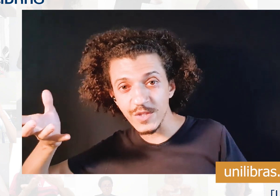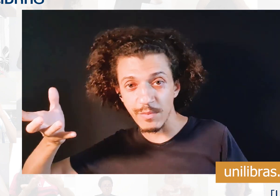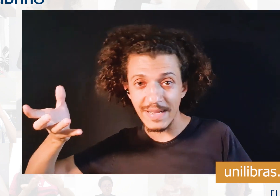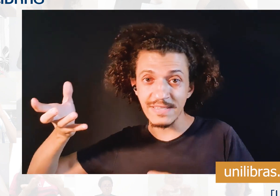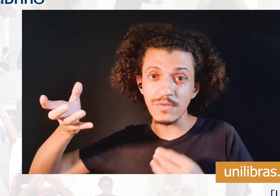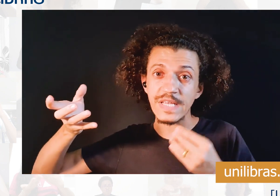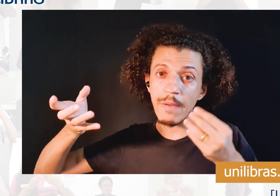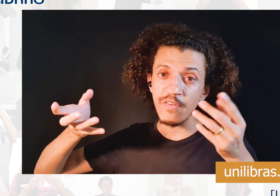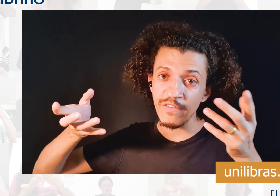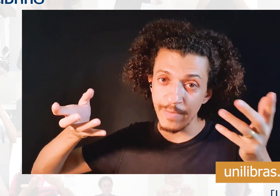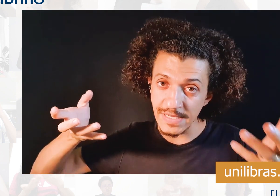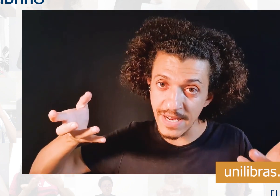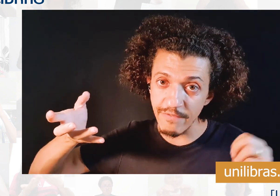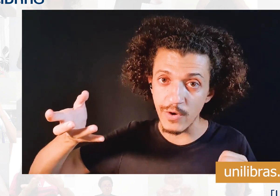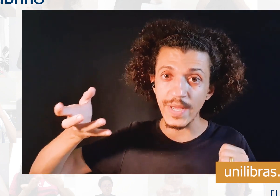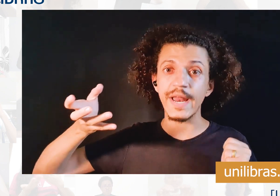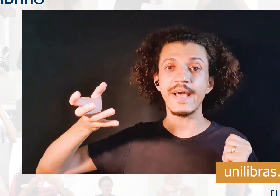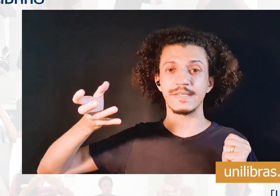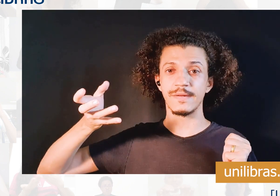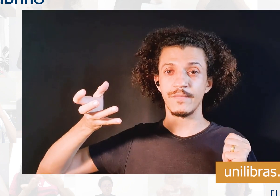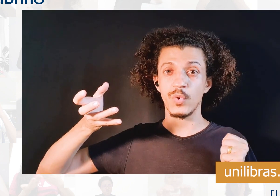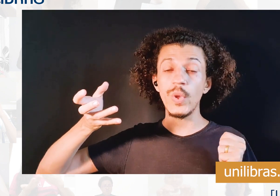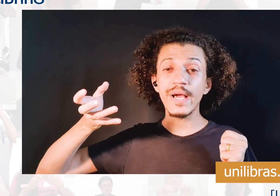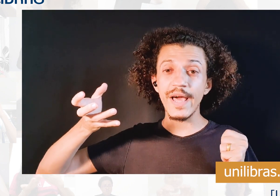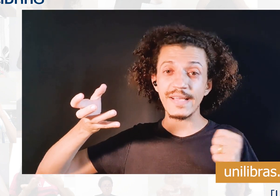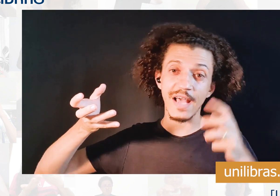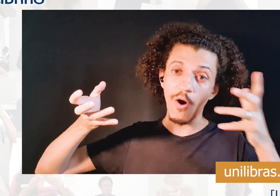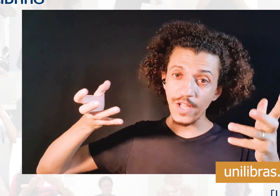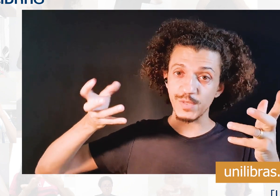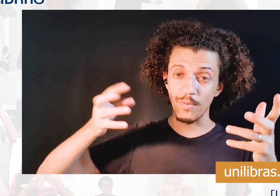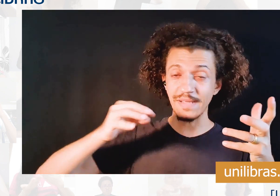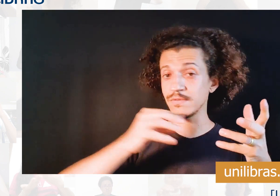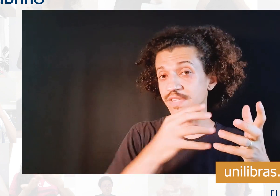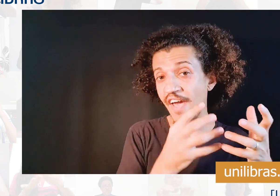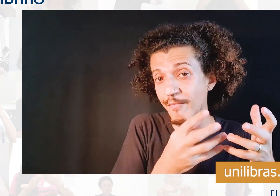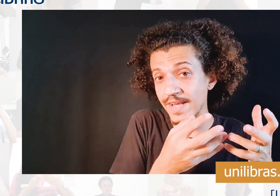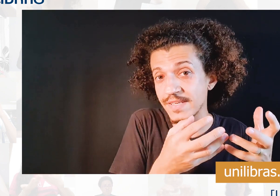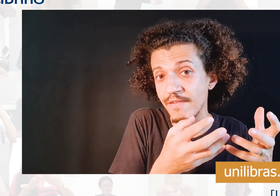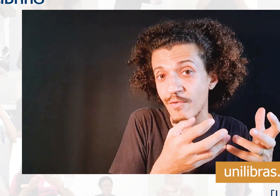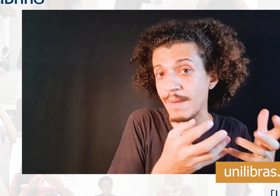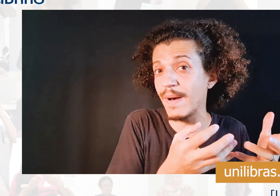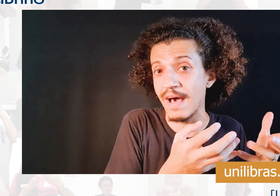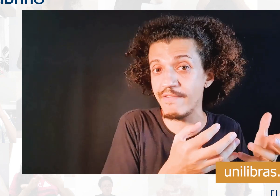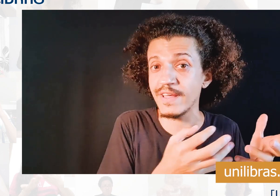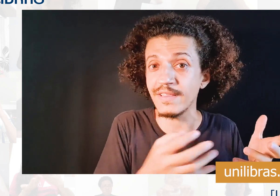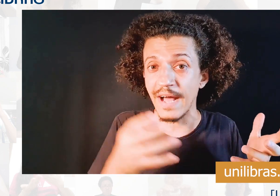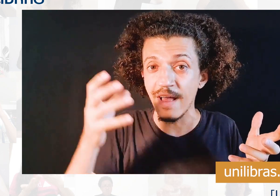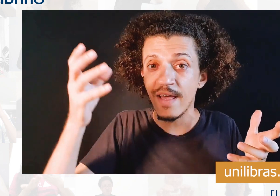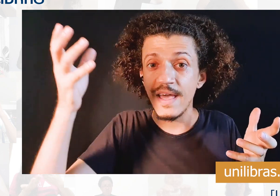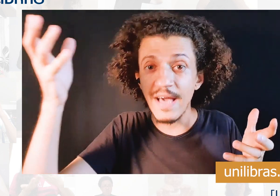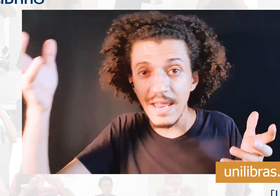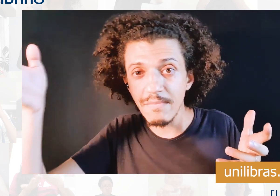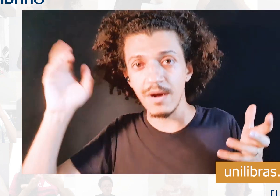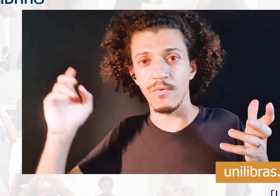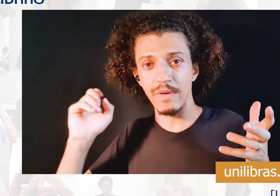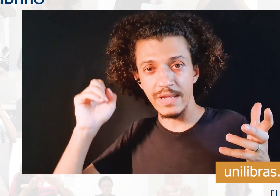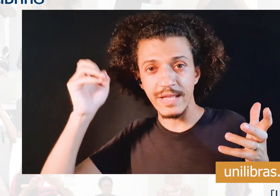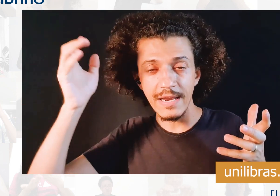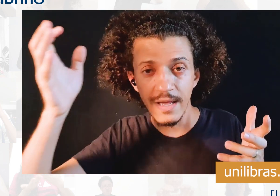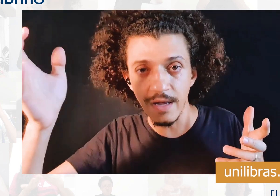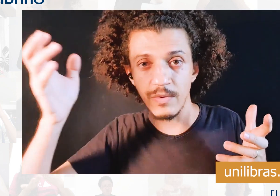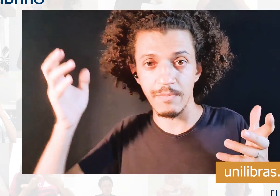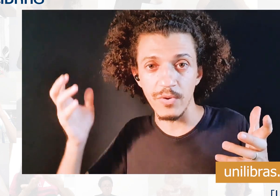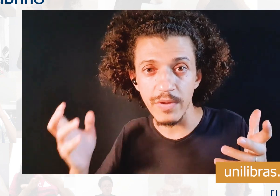é ótimo, mas não serve para escrever o inglês. O inglês é ótimo, mas não serve para escrever uma palavra que está em alemão,